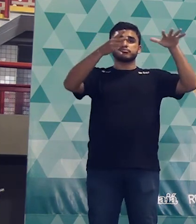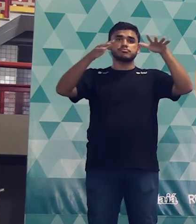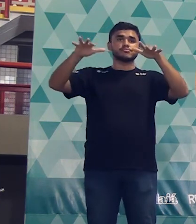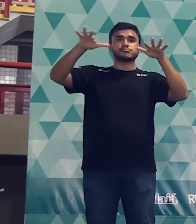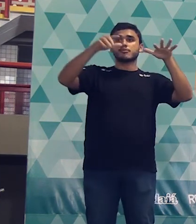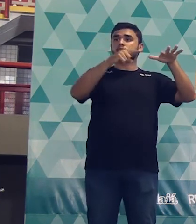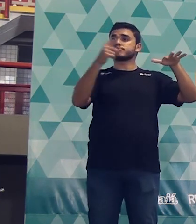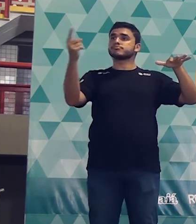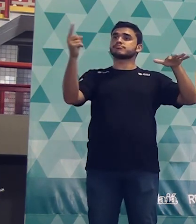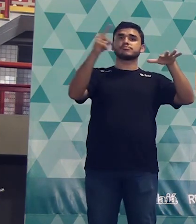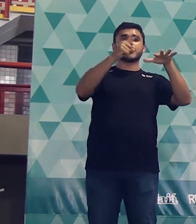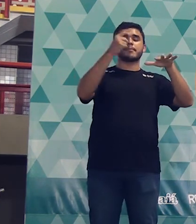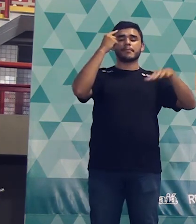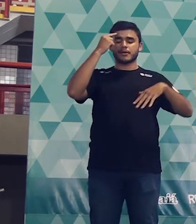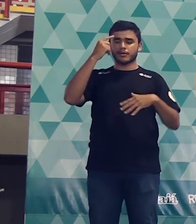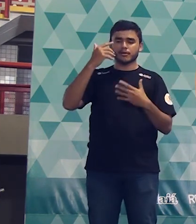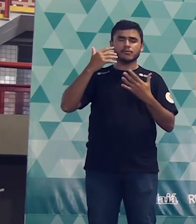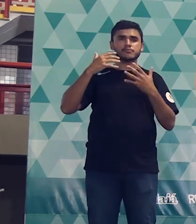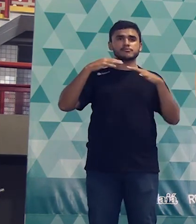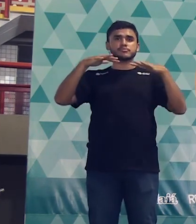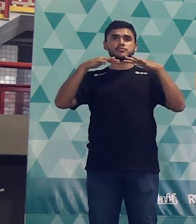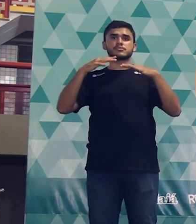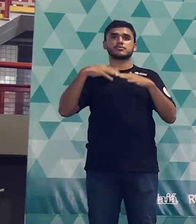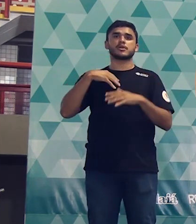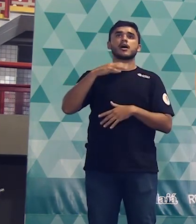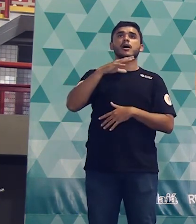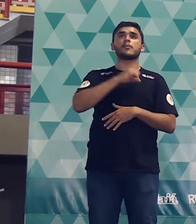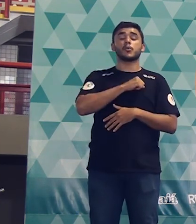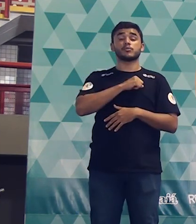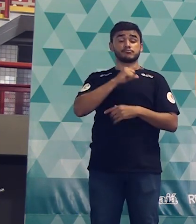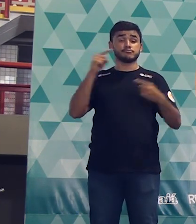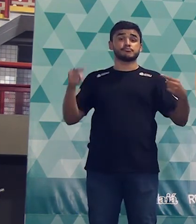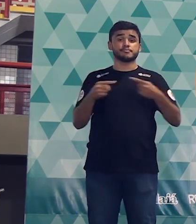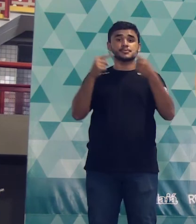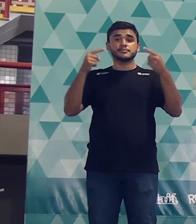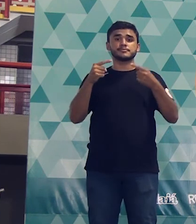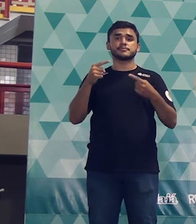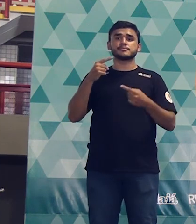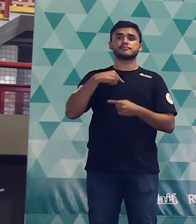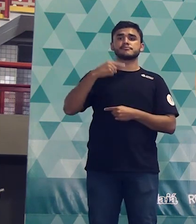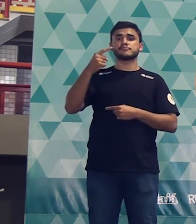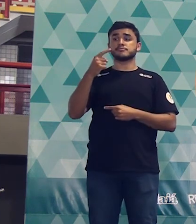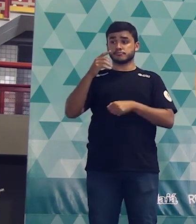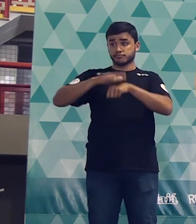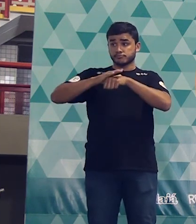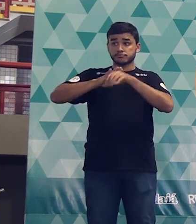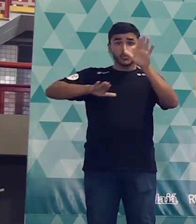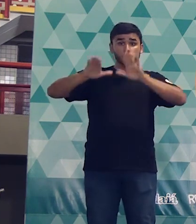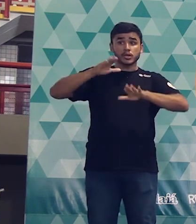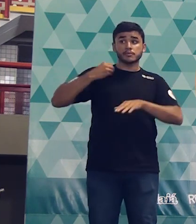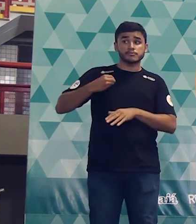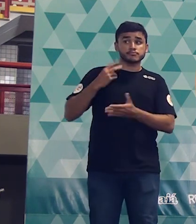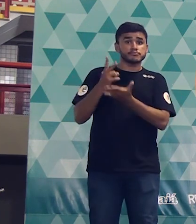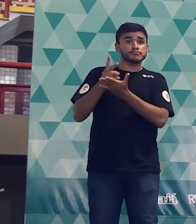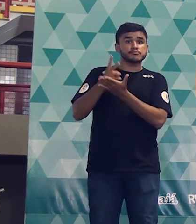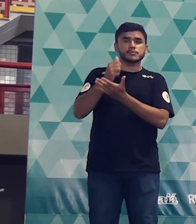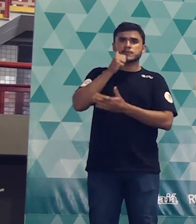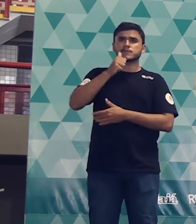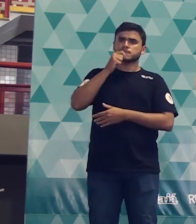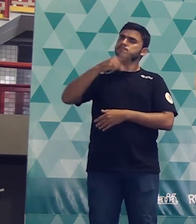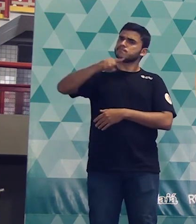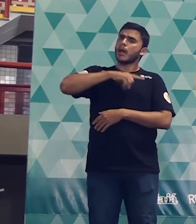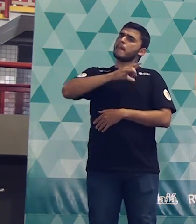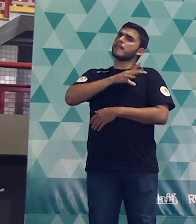estar, seguindo a passos largos. Din, dom do amor. Cuidado, cuidado, menina, para não cair. Vem, vem sem